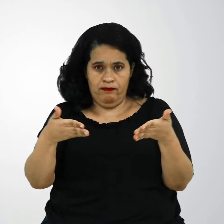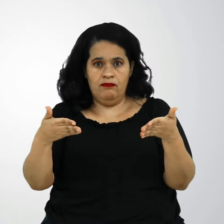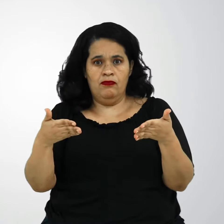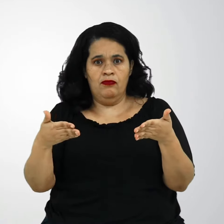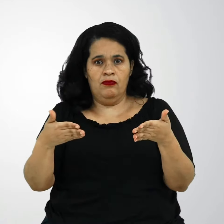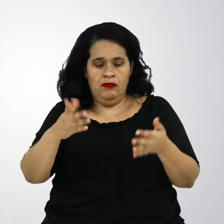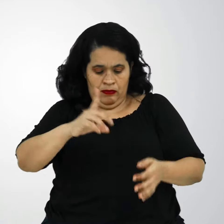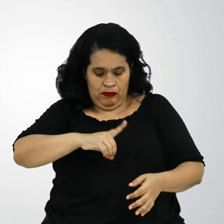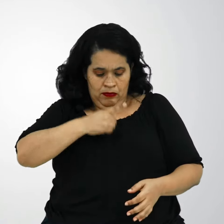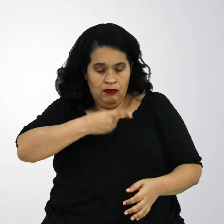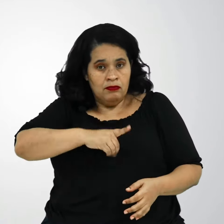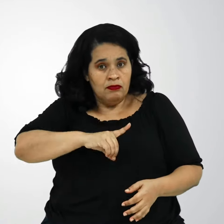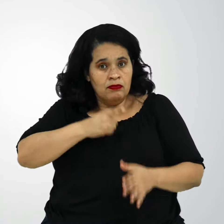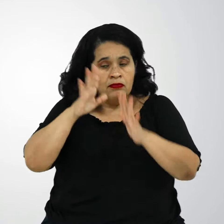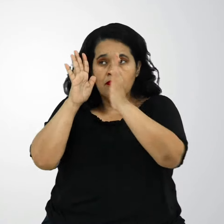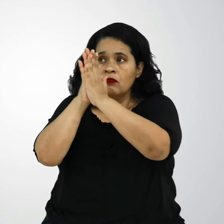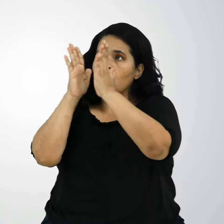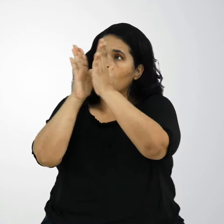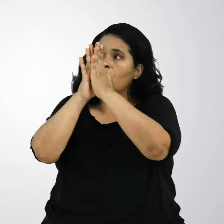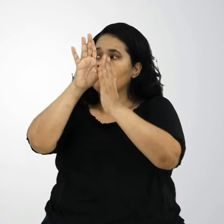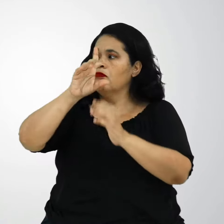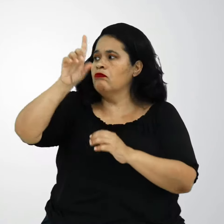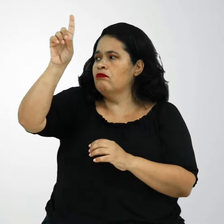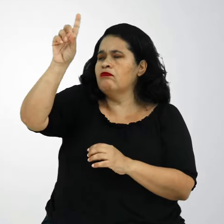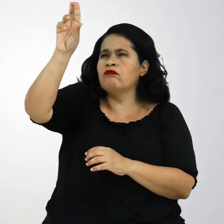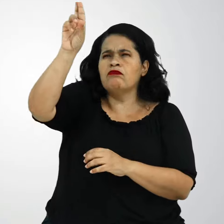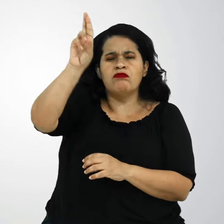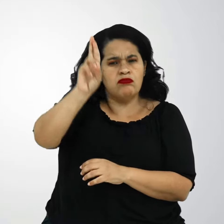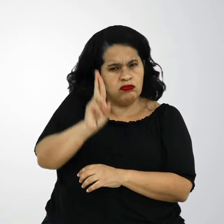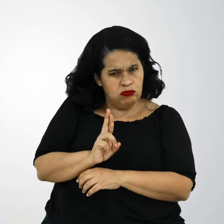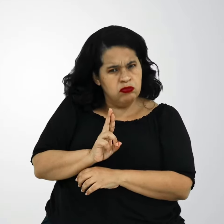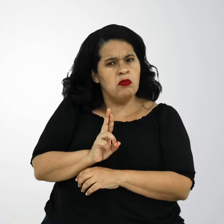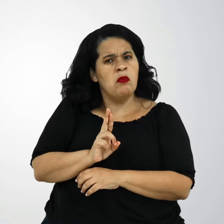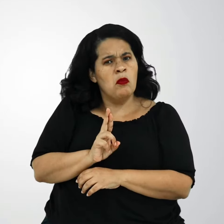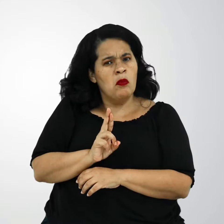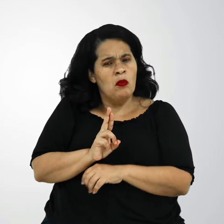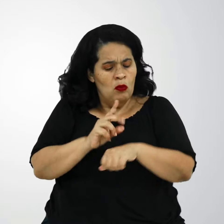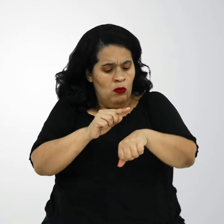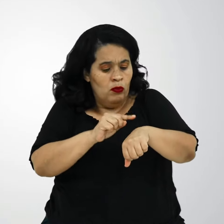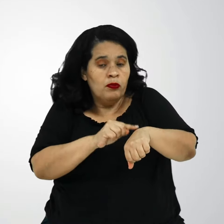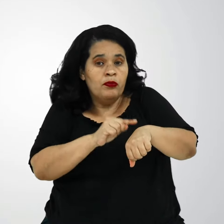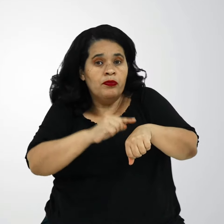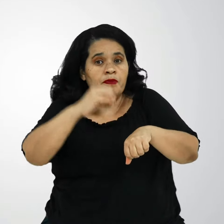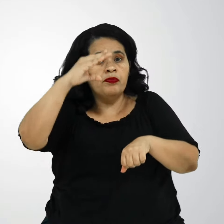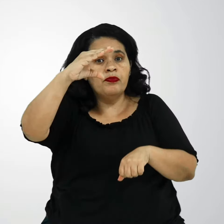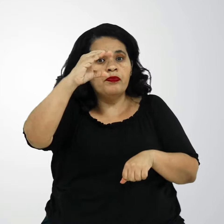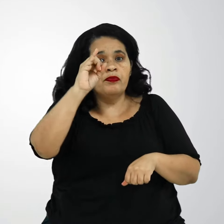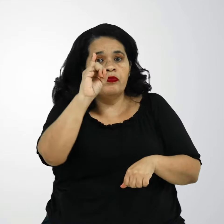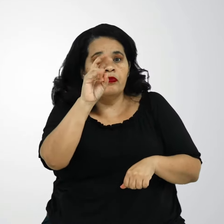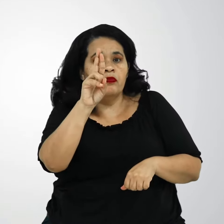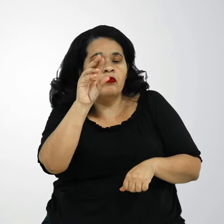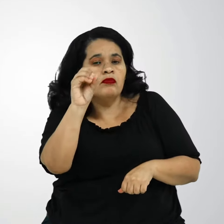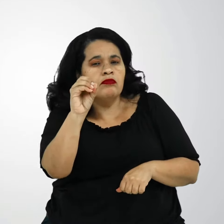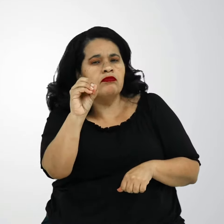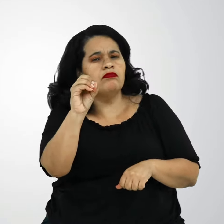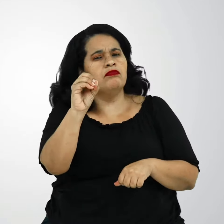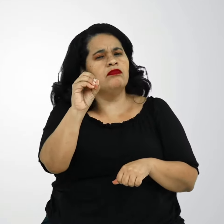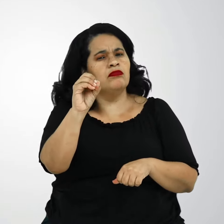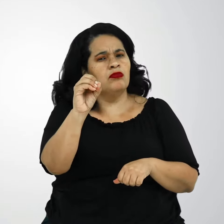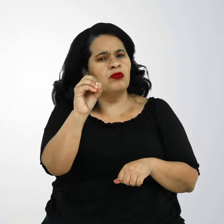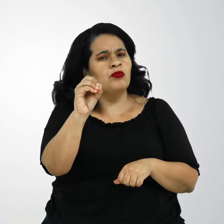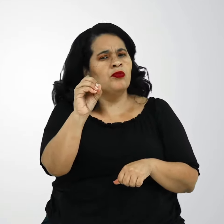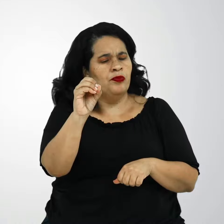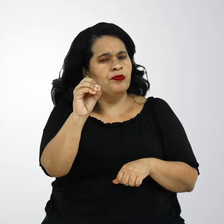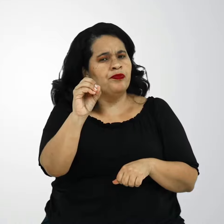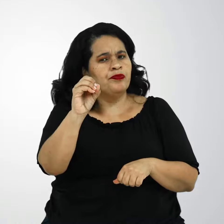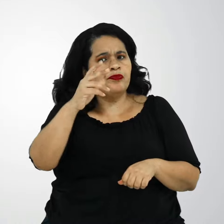Daniel coincide com a resposta de Deus, mas coincide também com o tempo de Ciro. Naquele tempo mesmo,